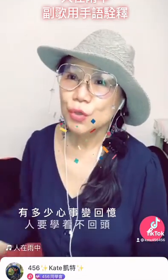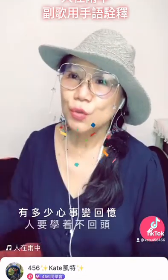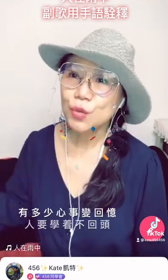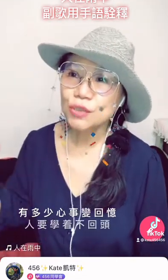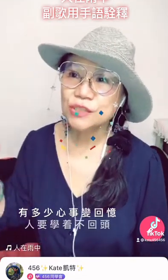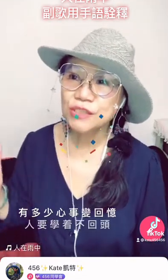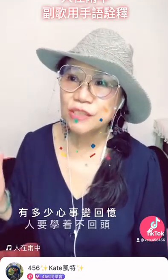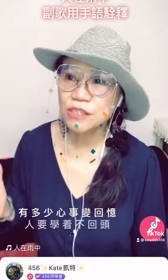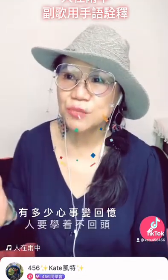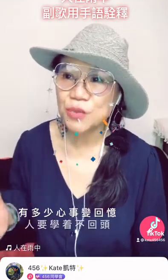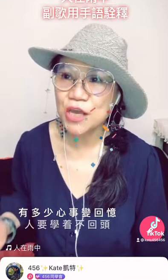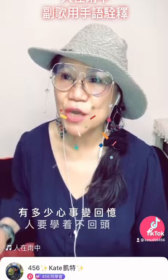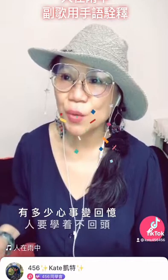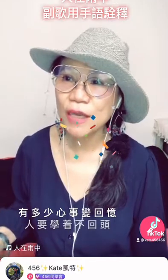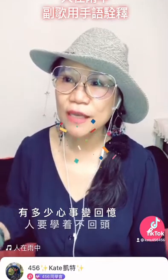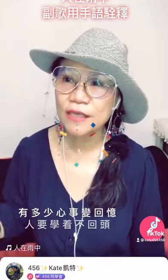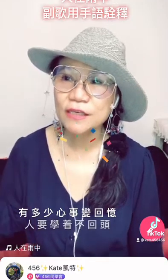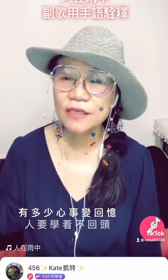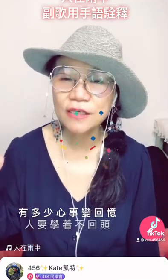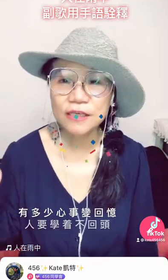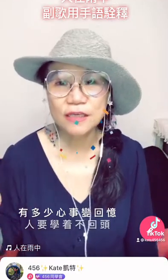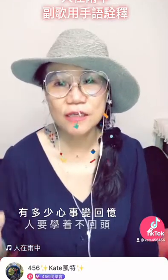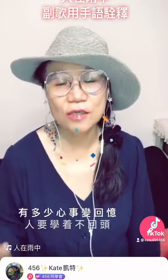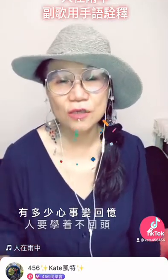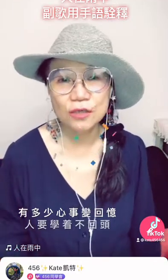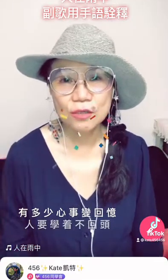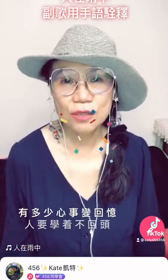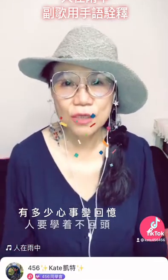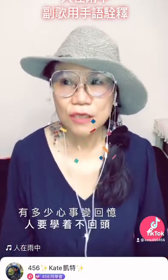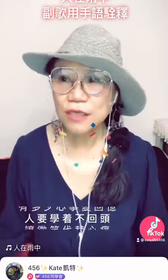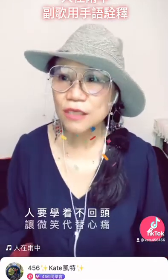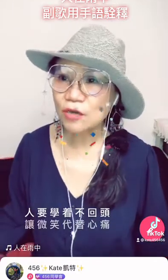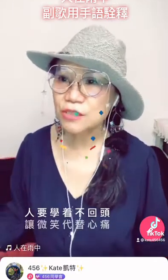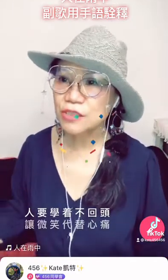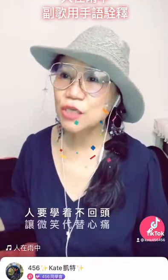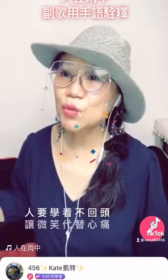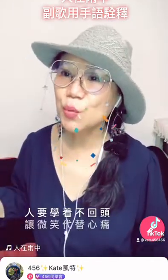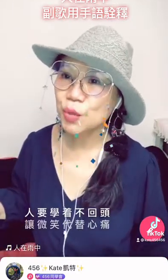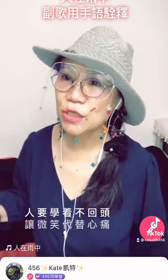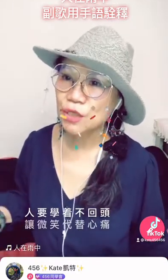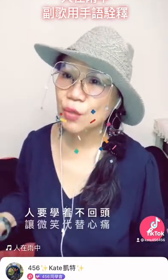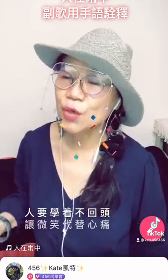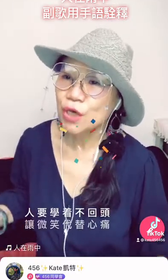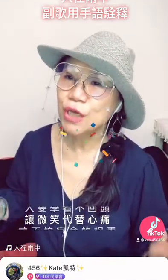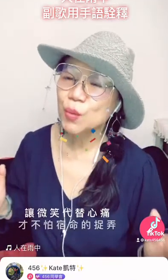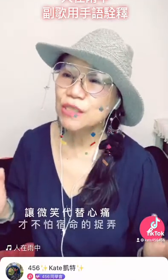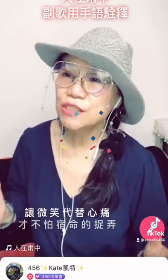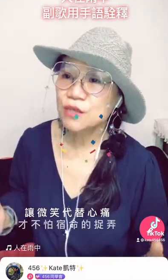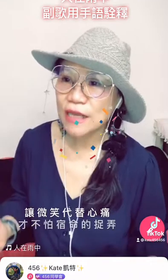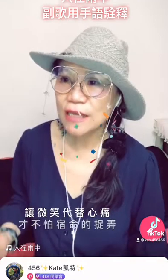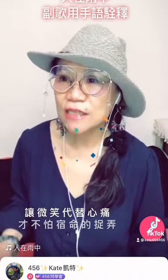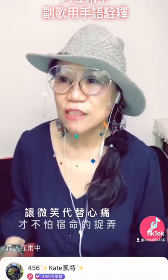有多少心事变为你？能要去走不回头，拿微笑代替心